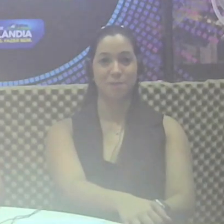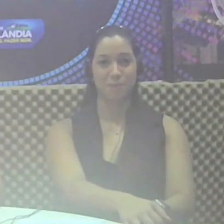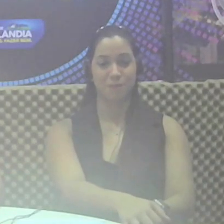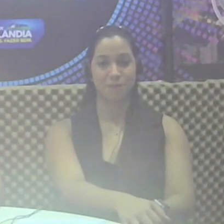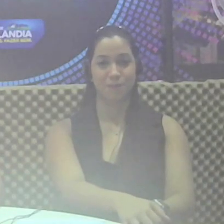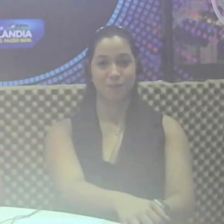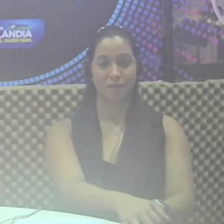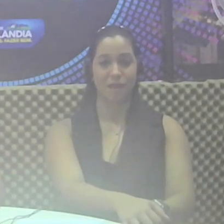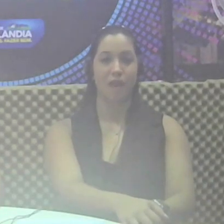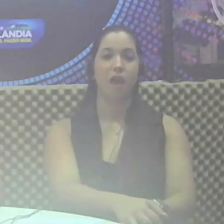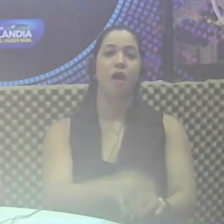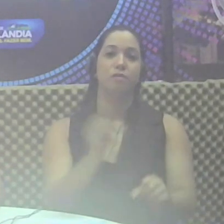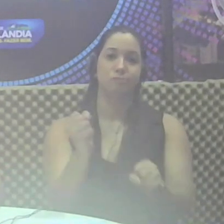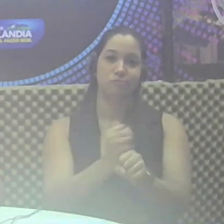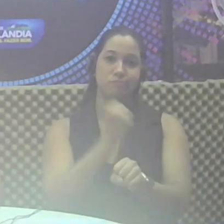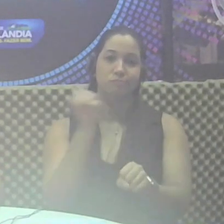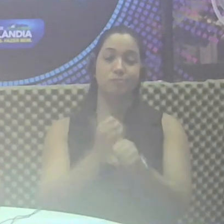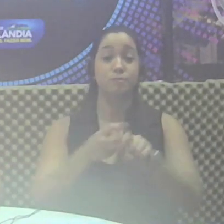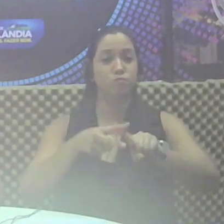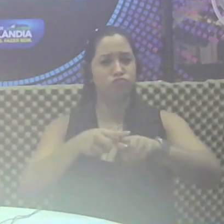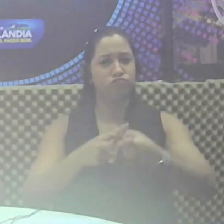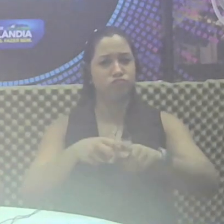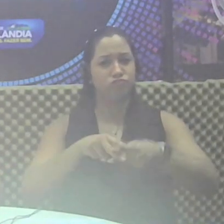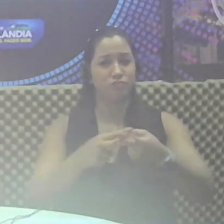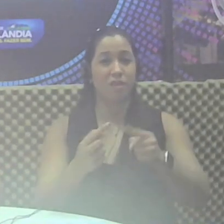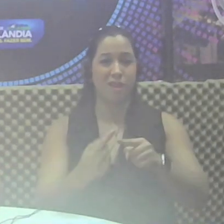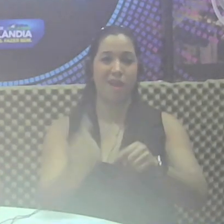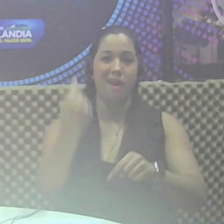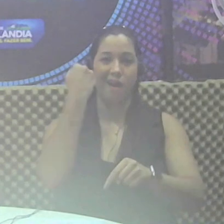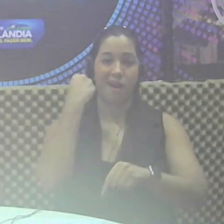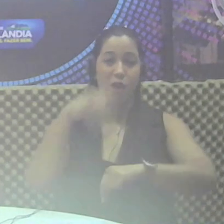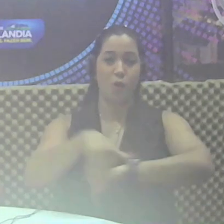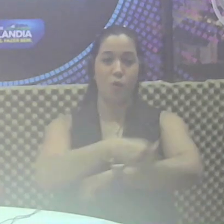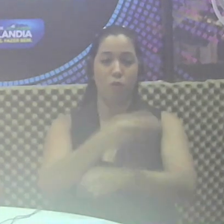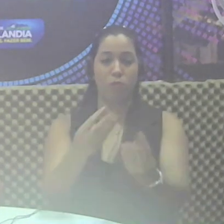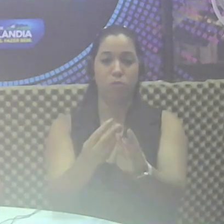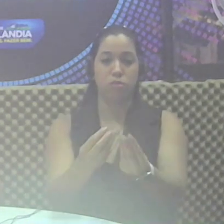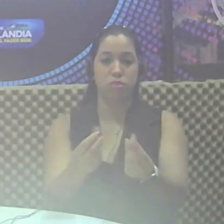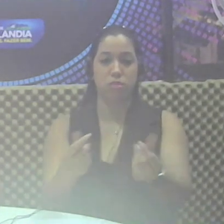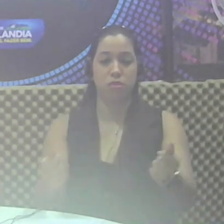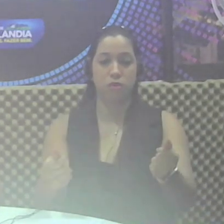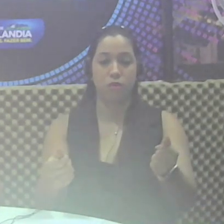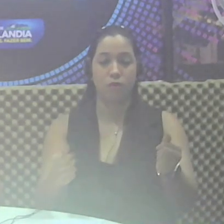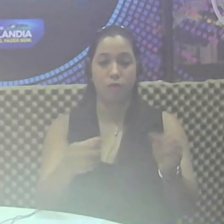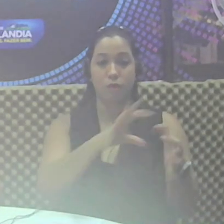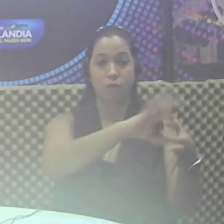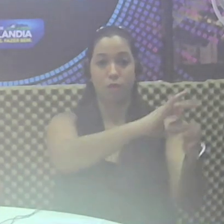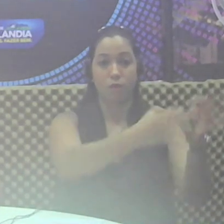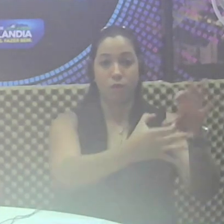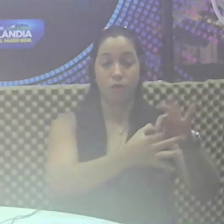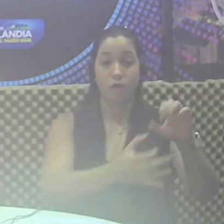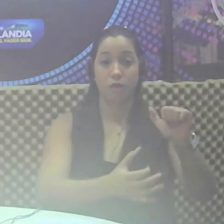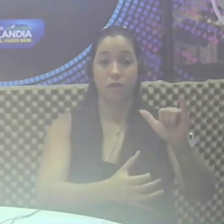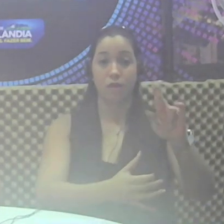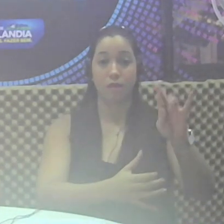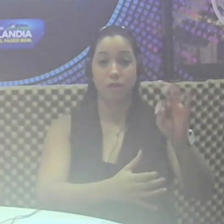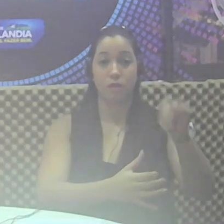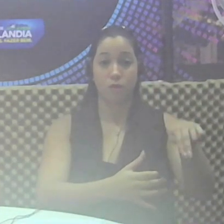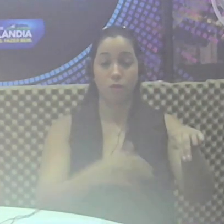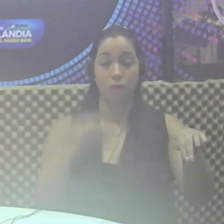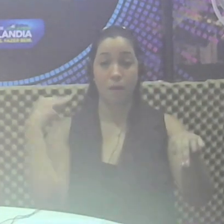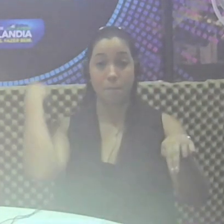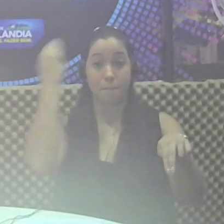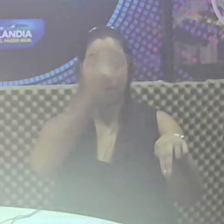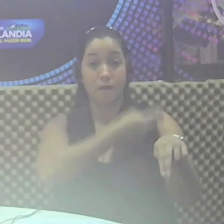Após passar por obras de recuperação devido a uma erosão no pavimento no trecho entre o anel viário Ayrton Senna e a rua Maria